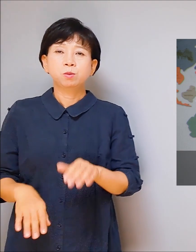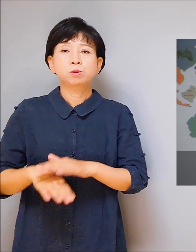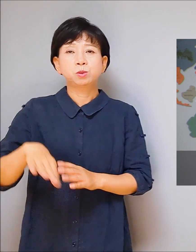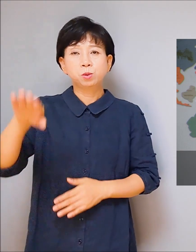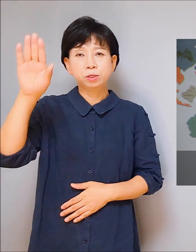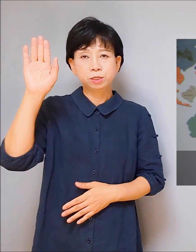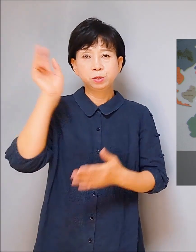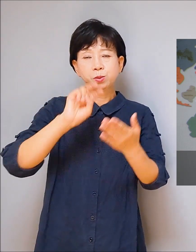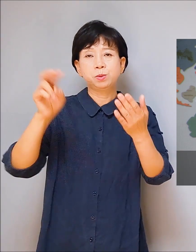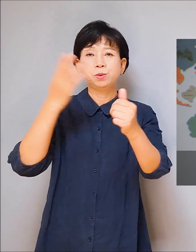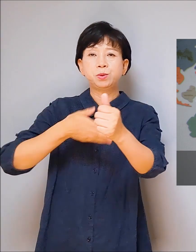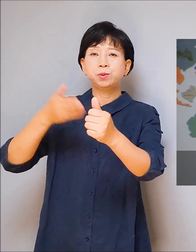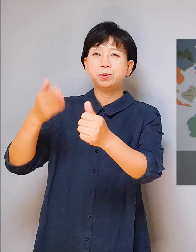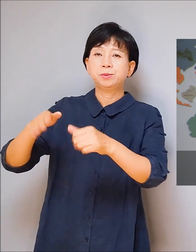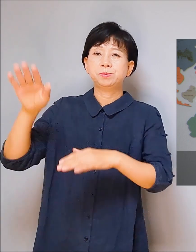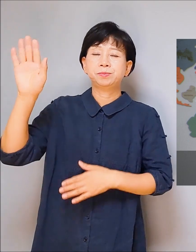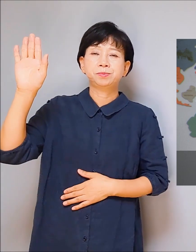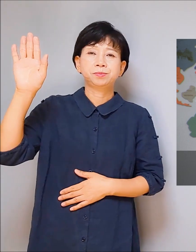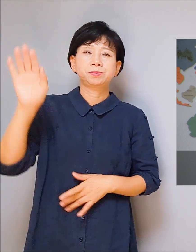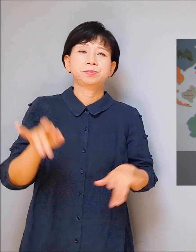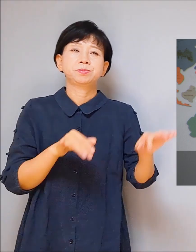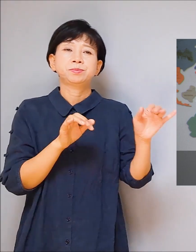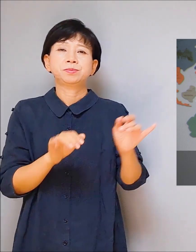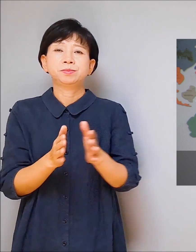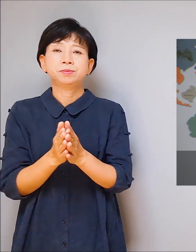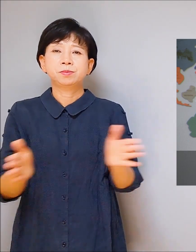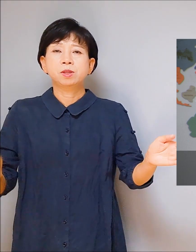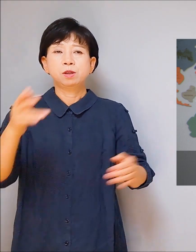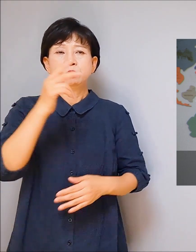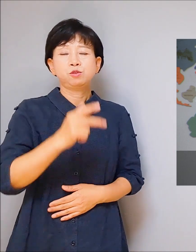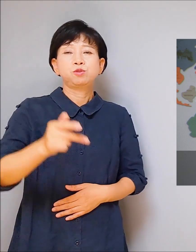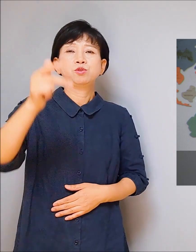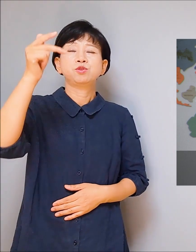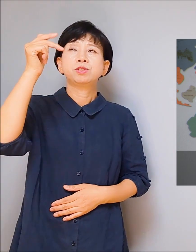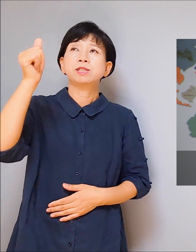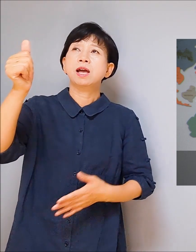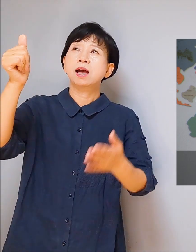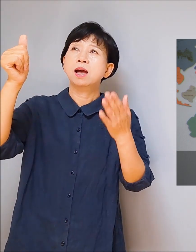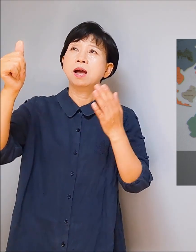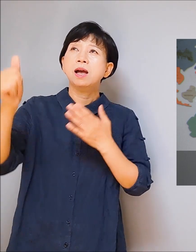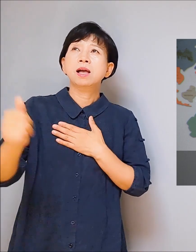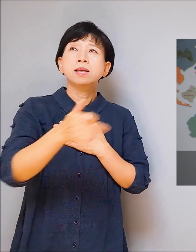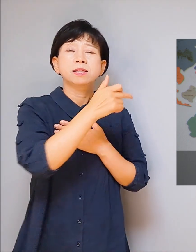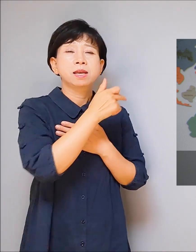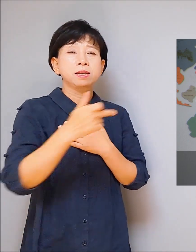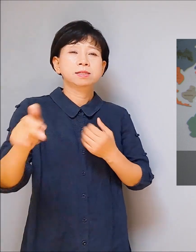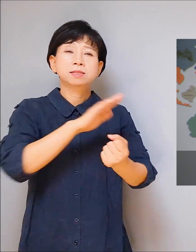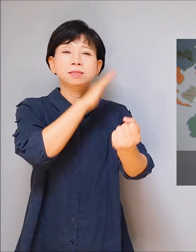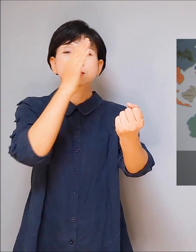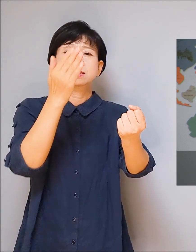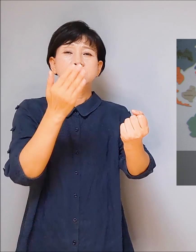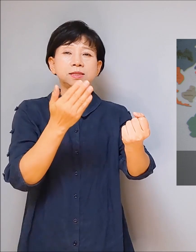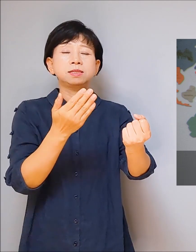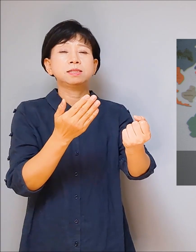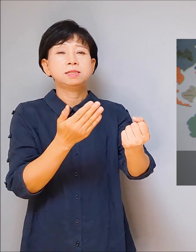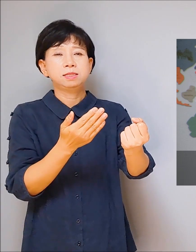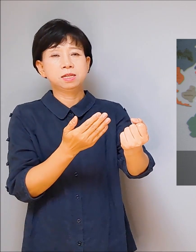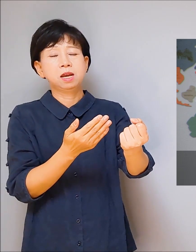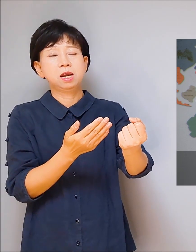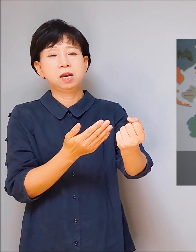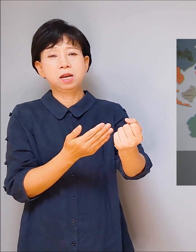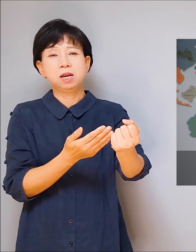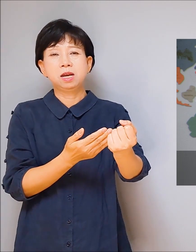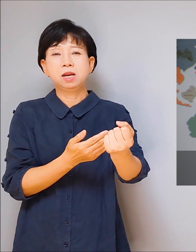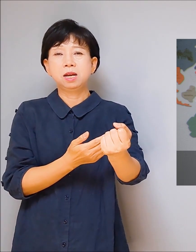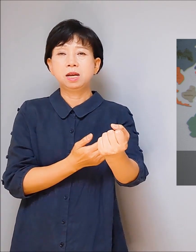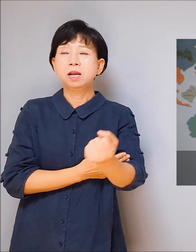우리 오른손을 들고 찬양합니다. 주는 나의 큰 능력, 주는 나의 큰